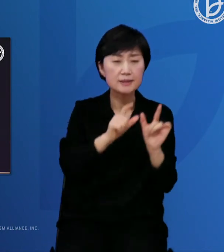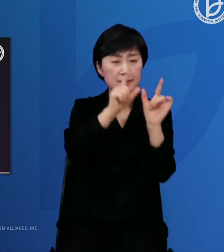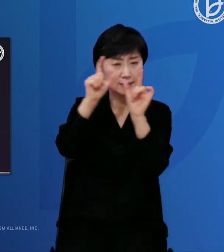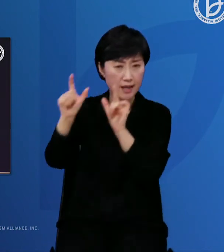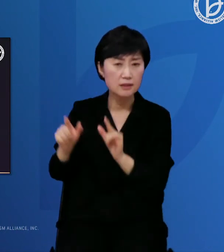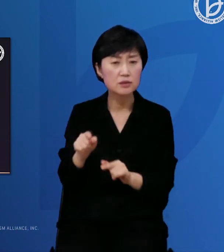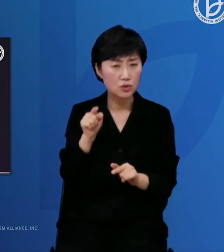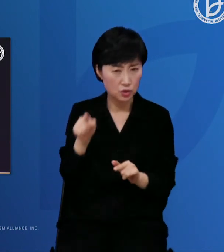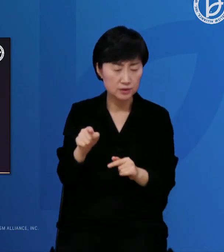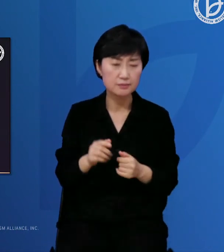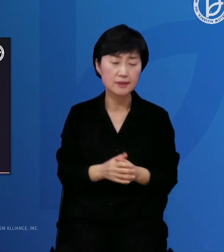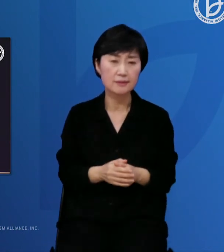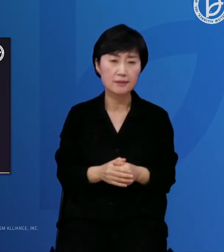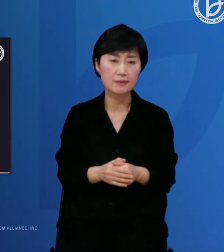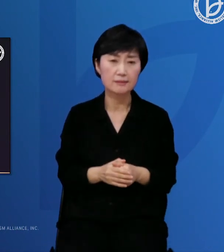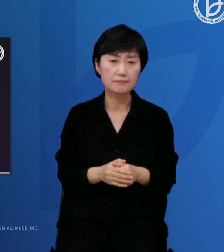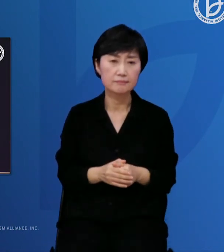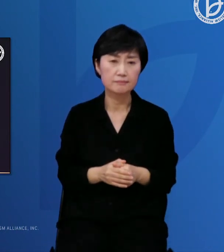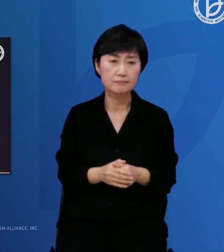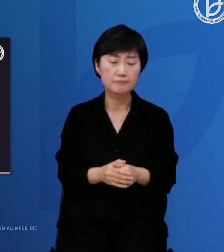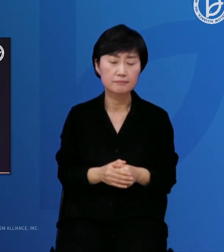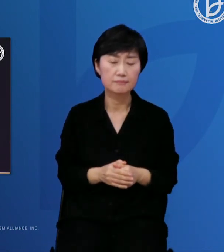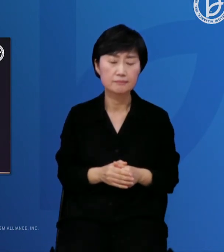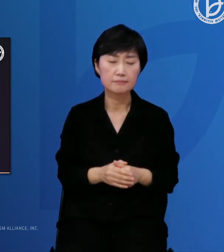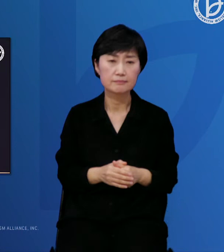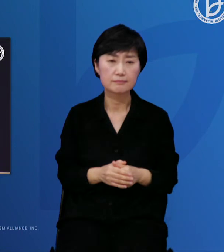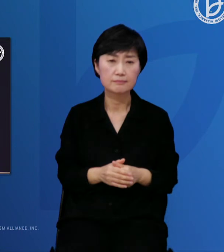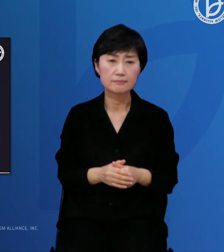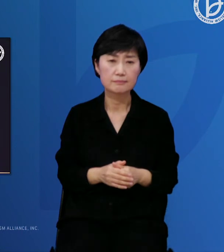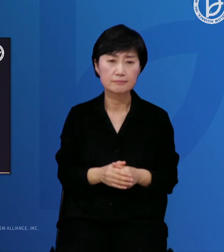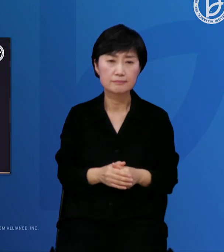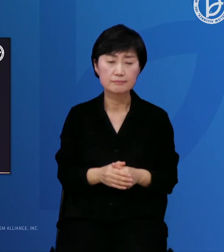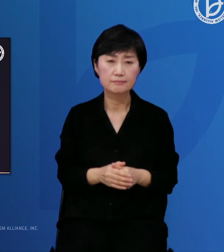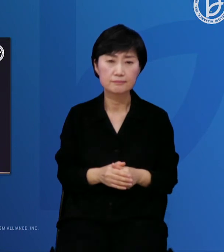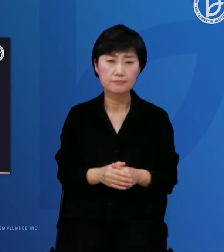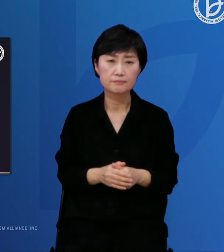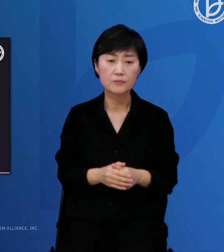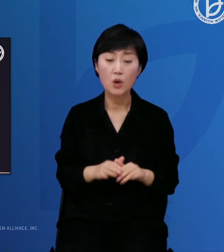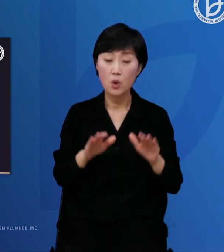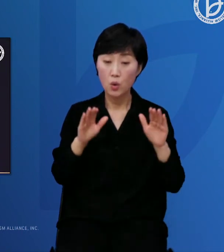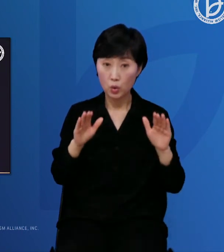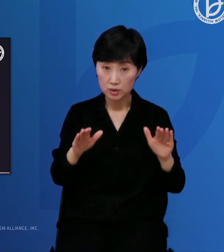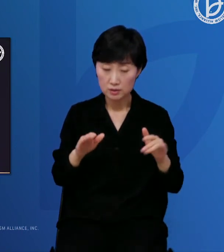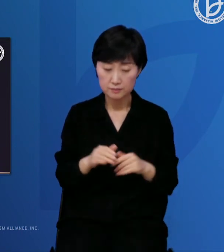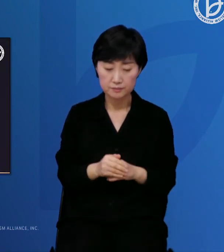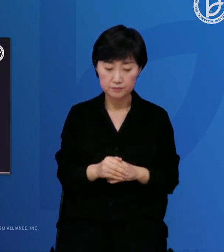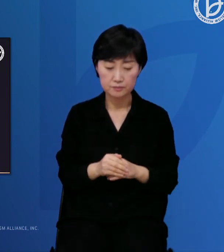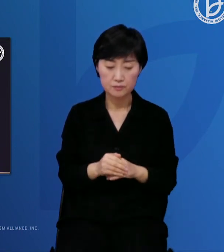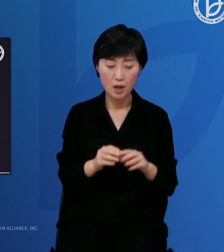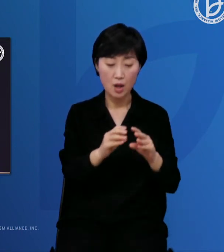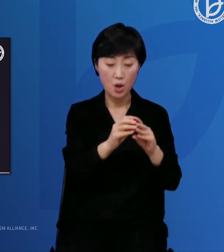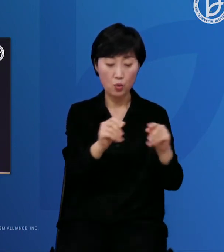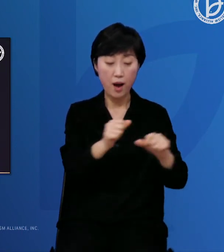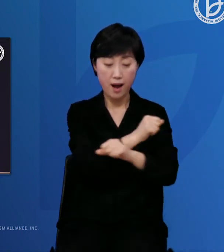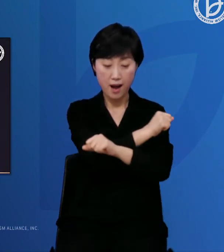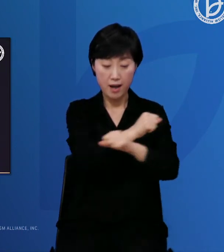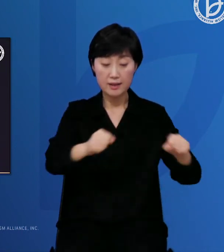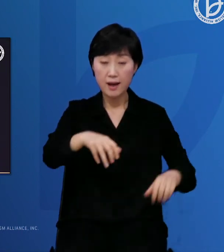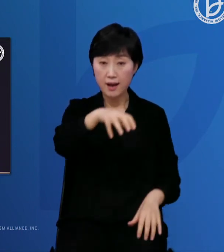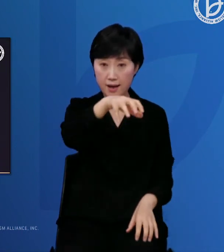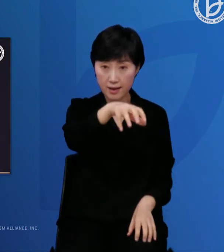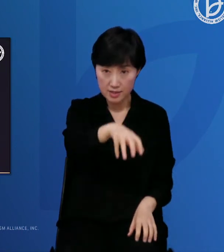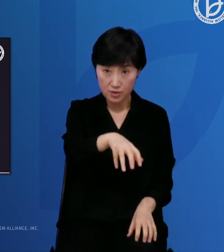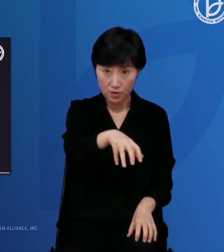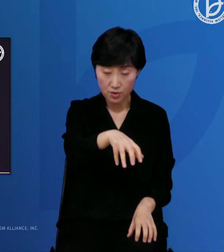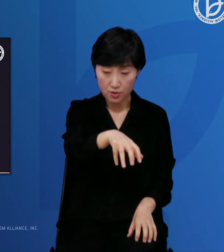word that comes from the mouth of God. 여기에 뭔 거니까요. 광야에서 신명기 8장 3절